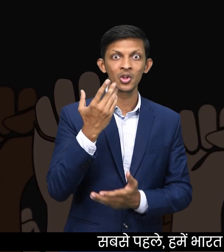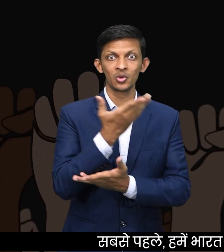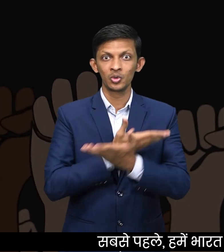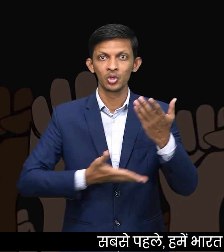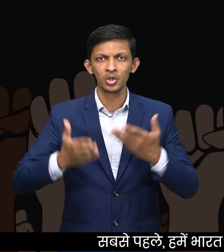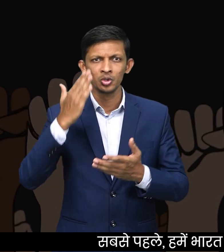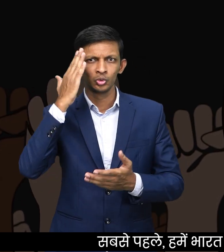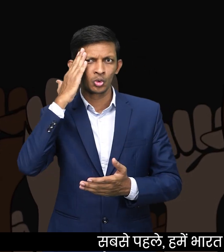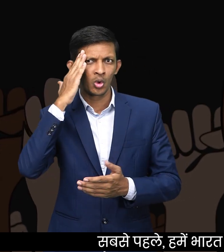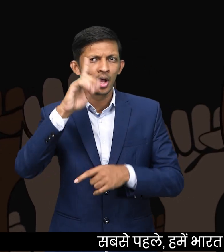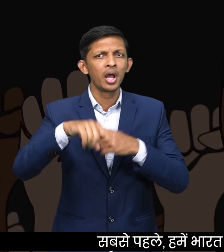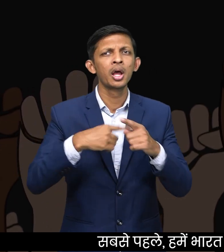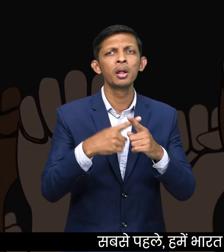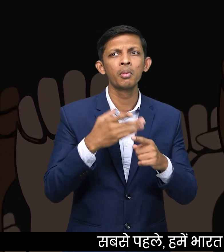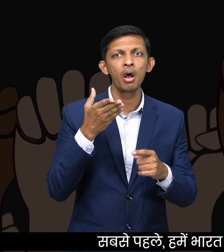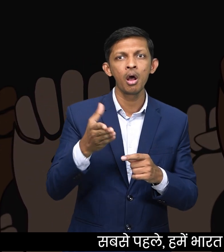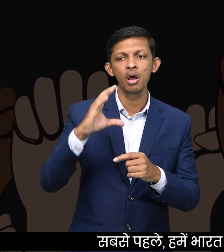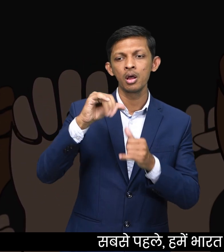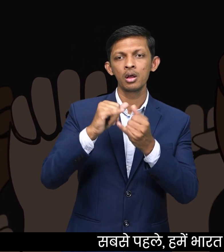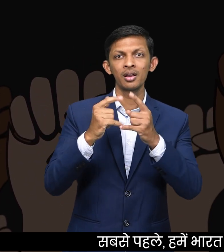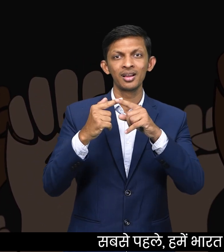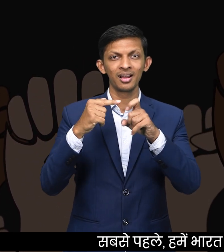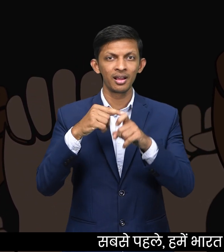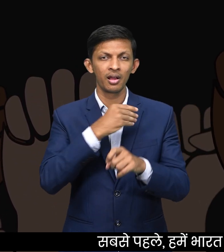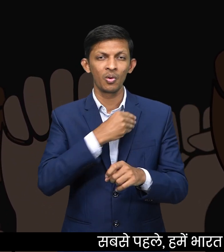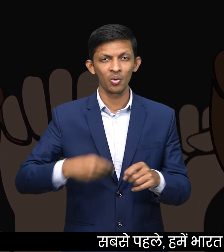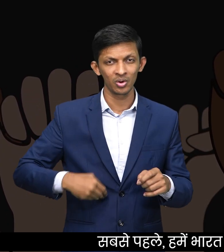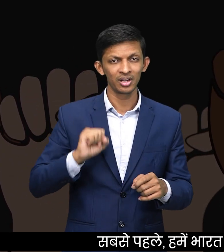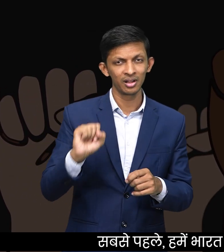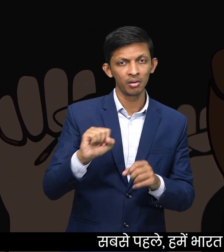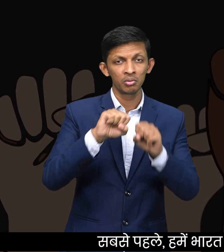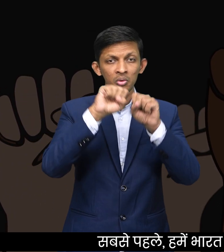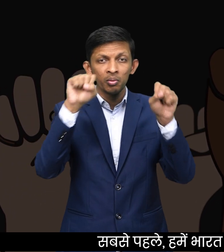सबसे पहले हमें भारत में जाति व्यवस्था के बारे में जानना होगा।